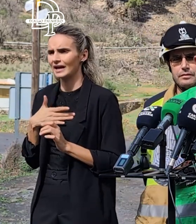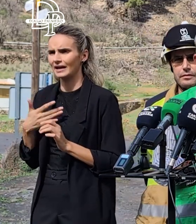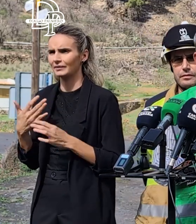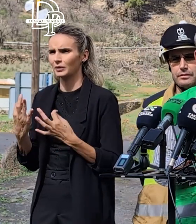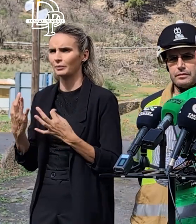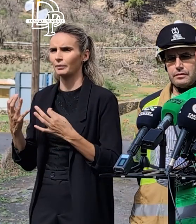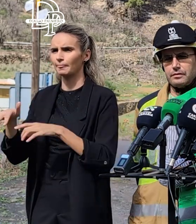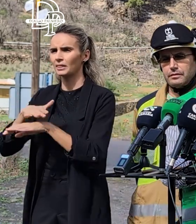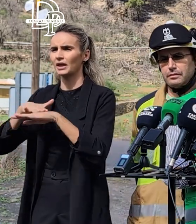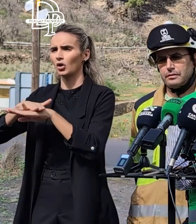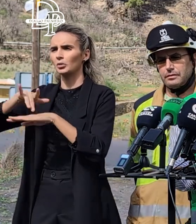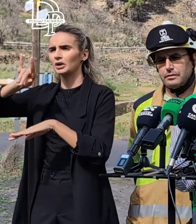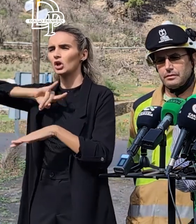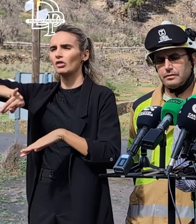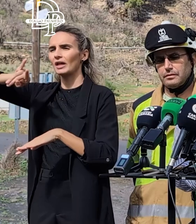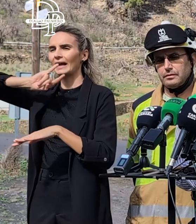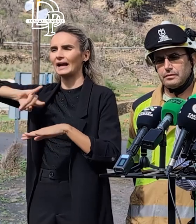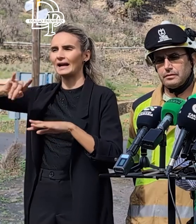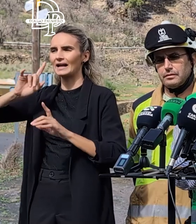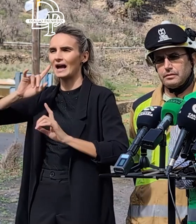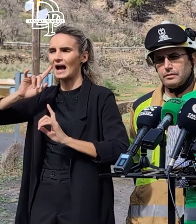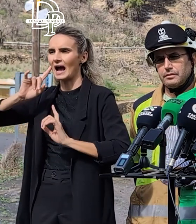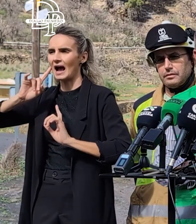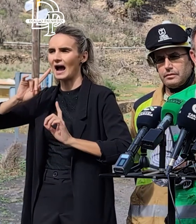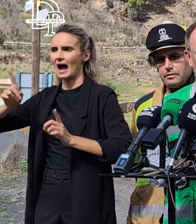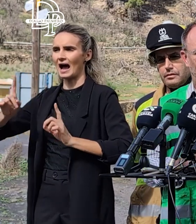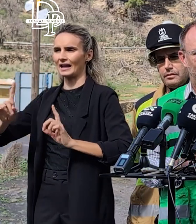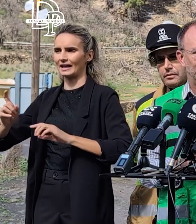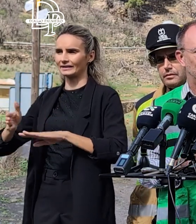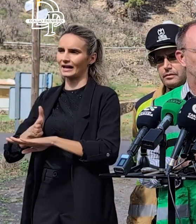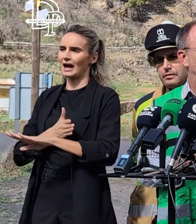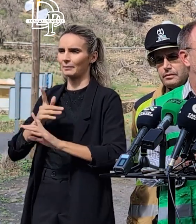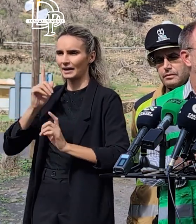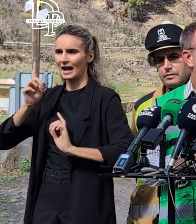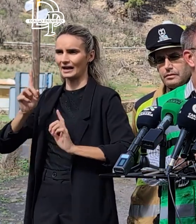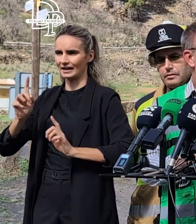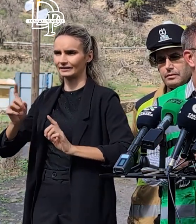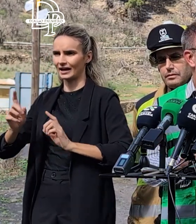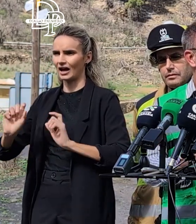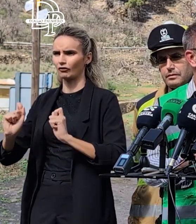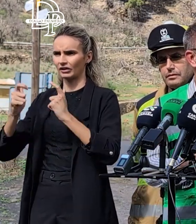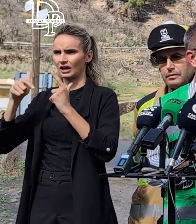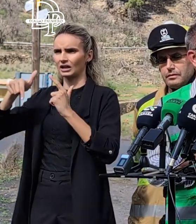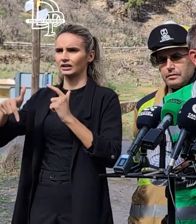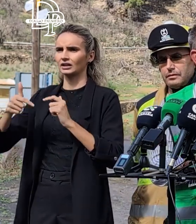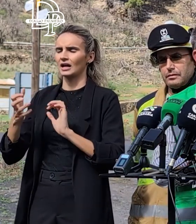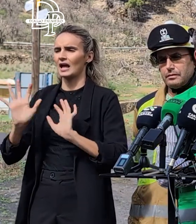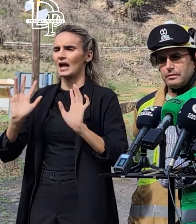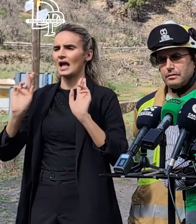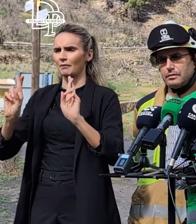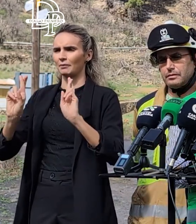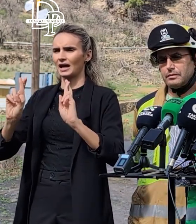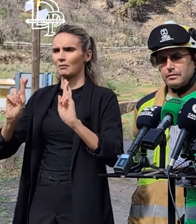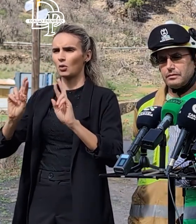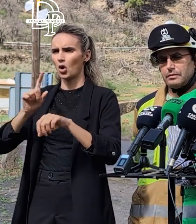la prealerta, que se prevé para esta tarde en torno a las 18 horas, podamos dar por